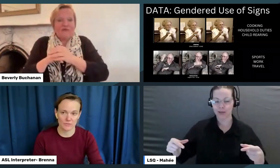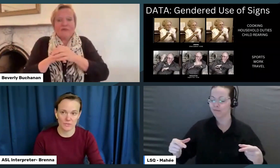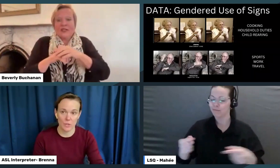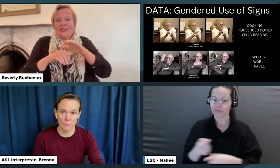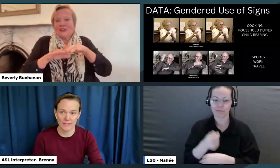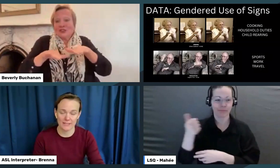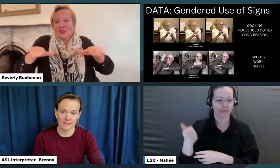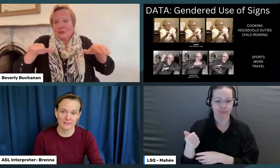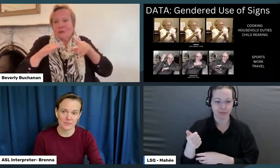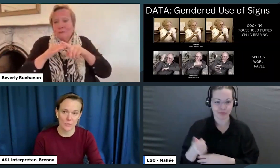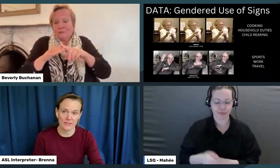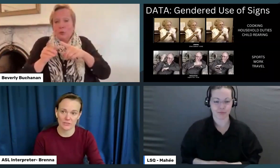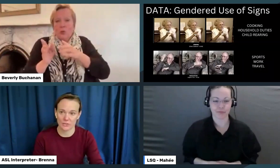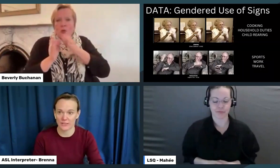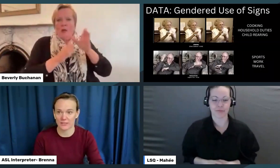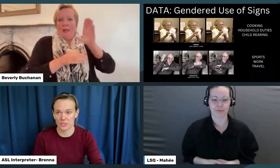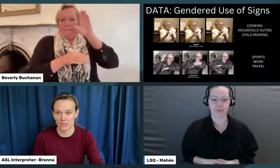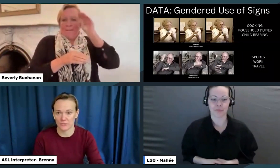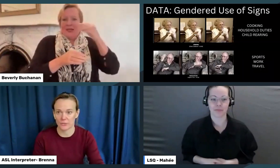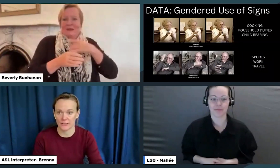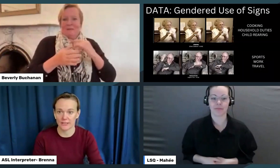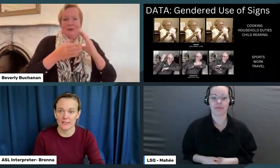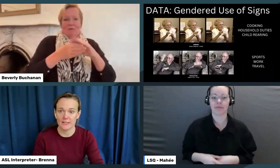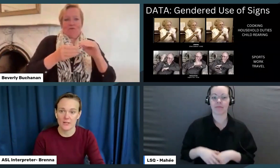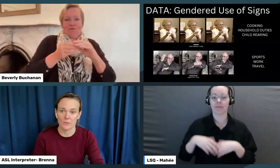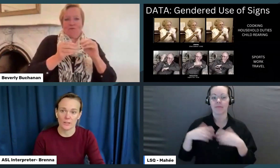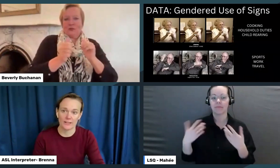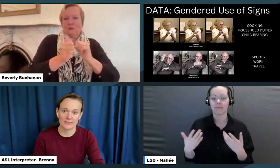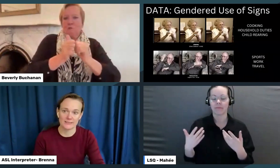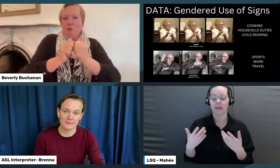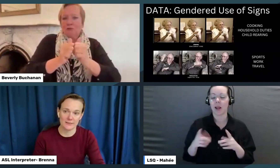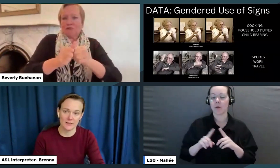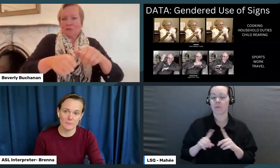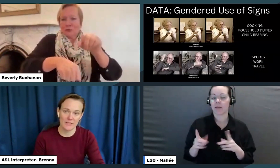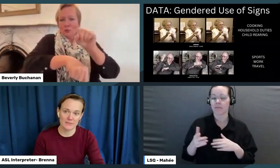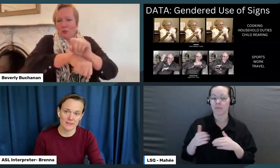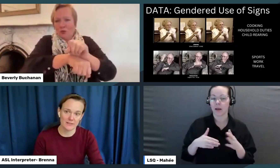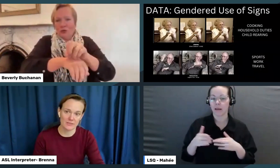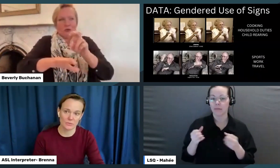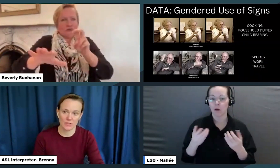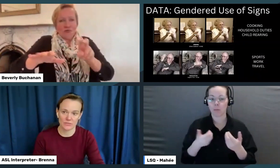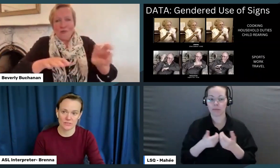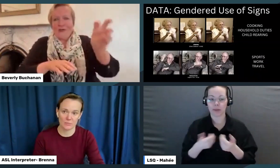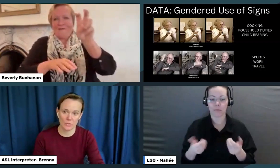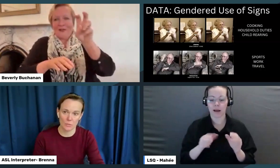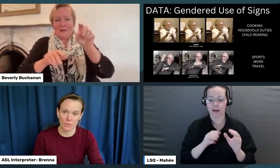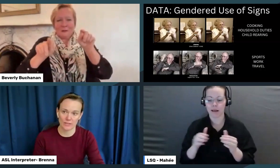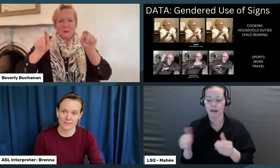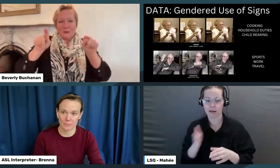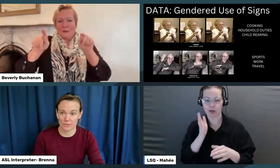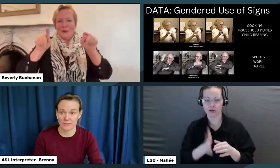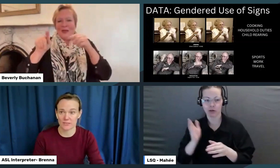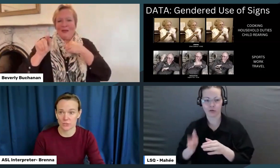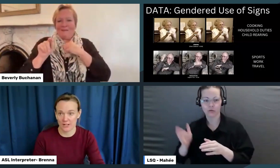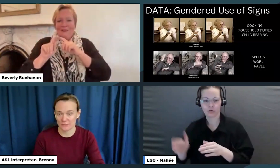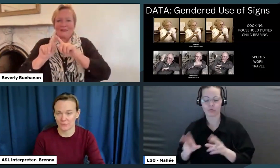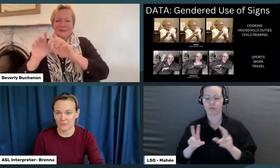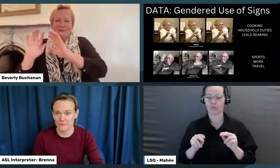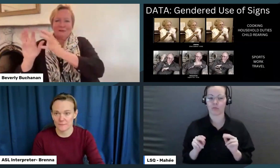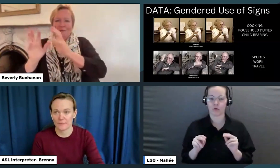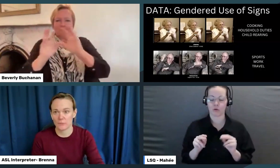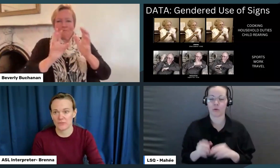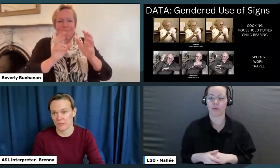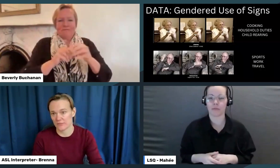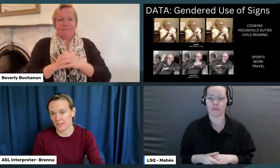d'éléments de garder le foyer, la couture, élever les enfants. Et les hommes parlent souvent